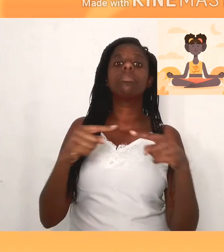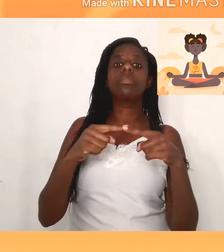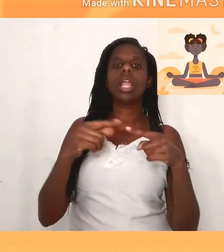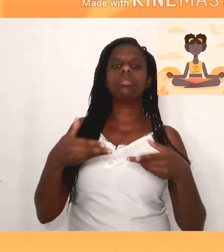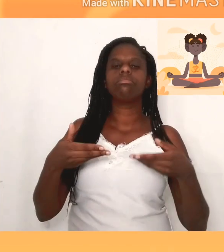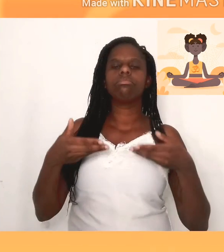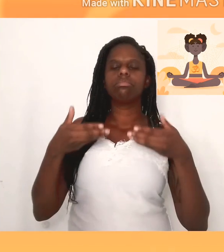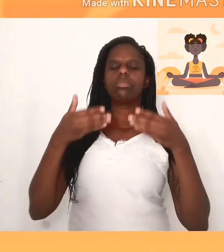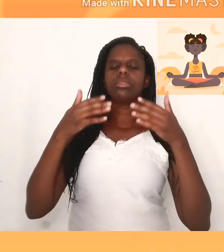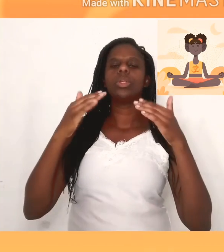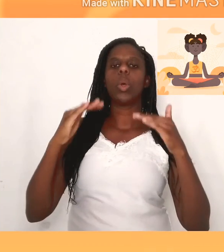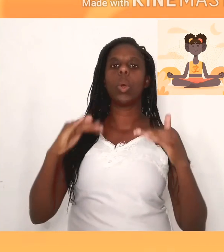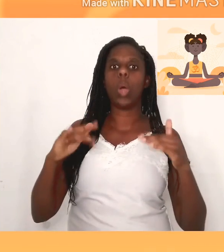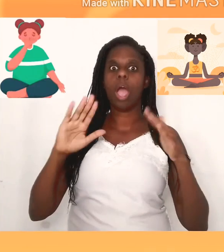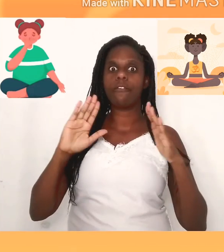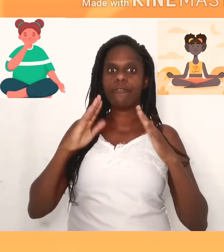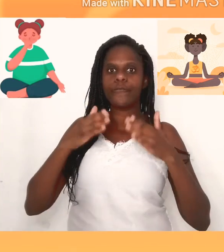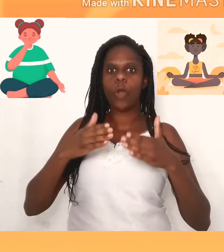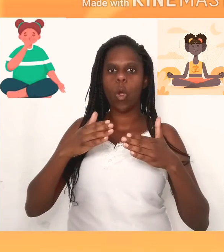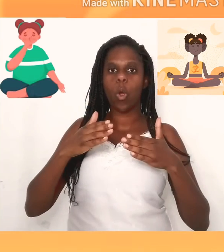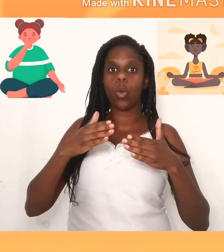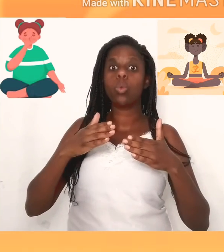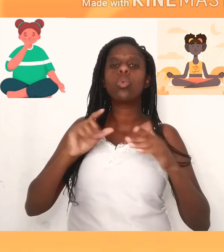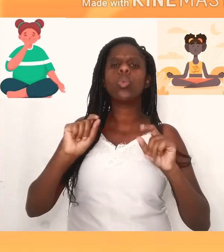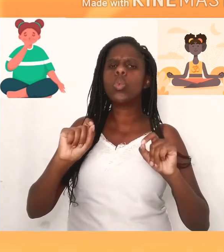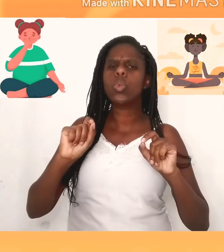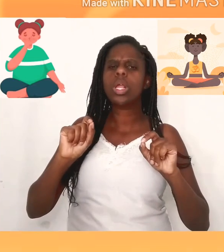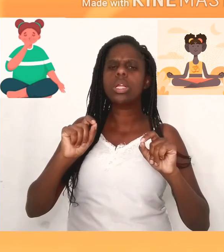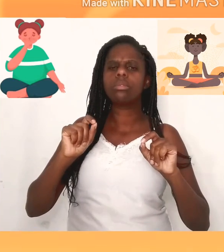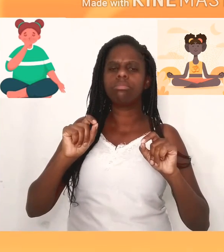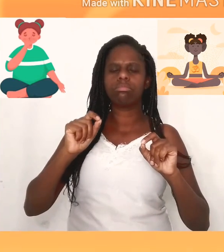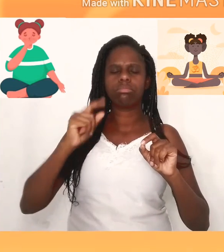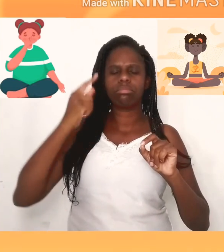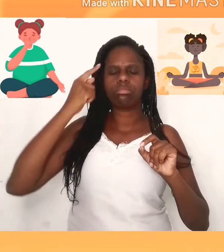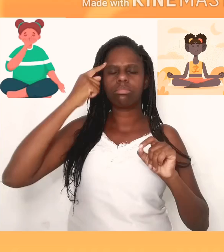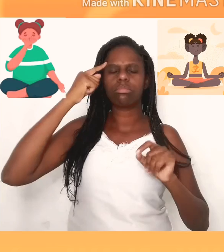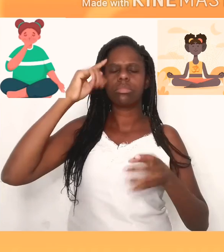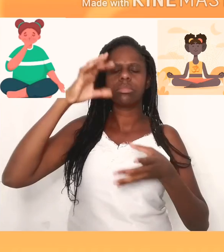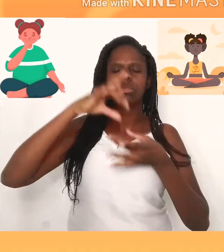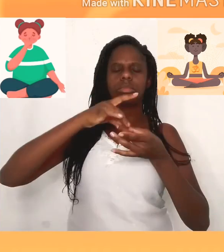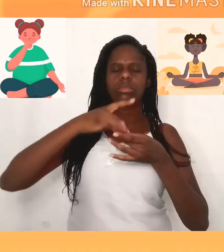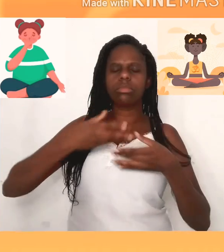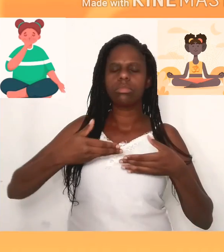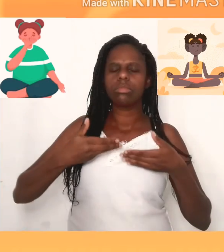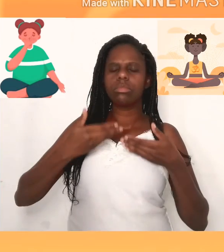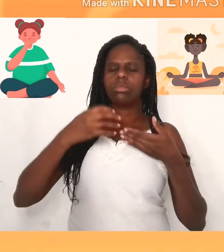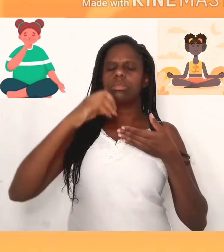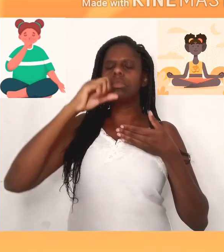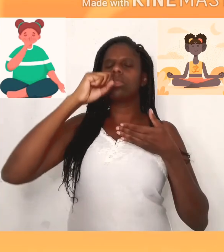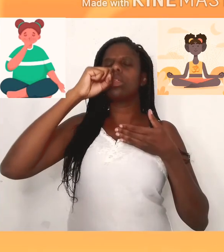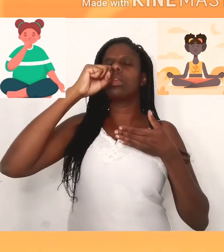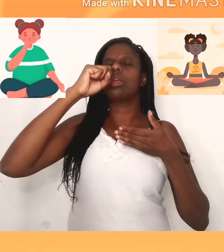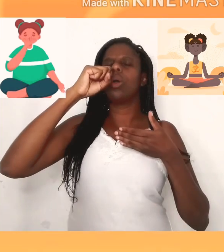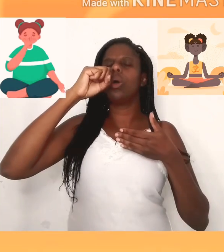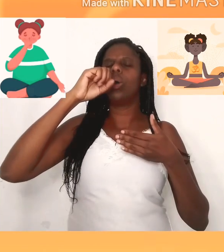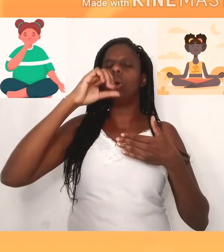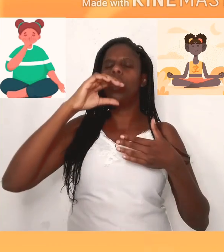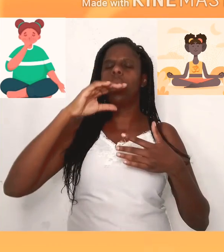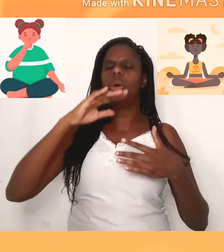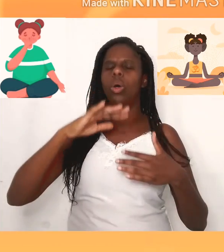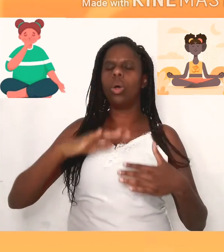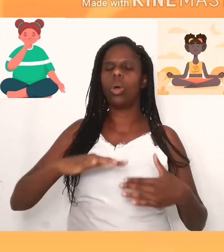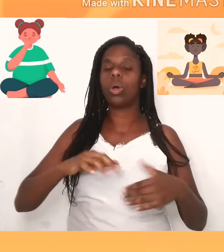o foco mental na nossa respiração, o foco mental no corpo, o foco mental no